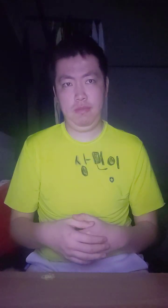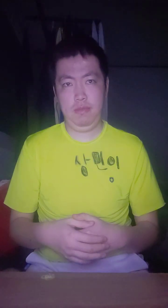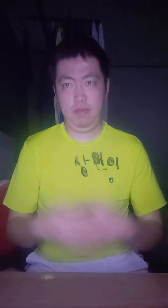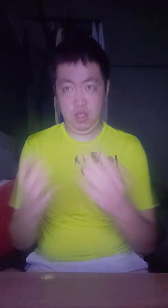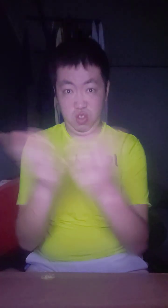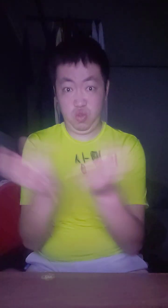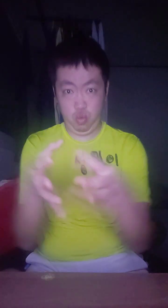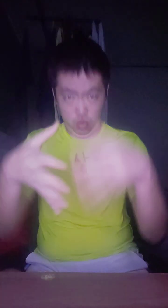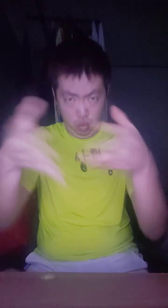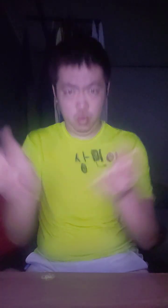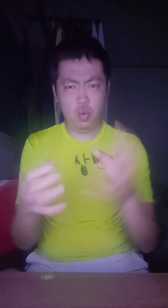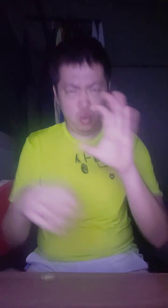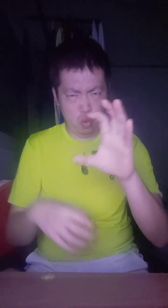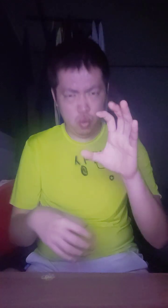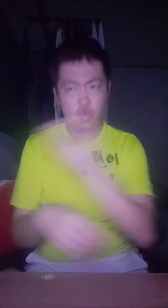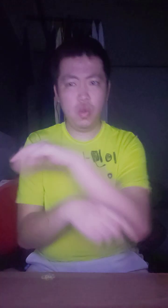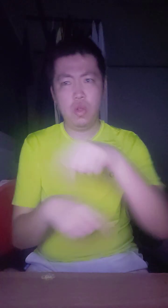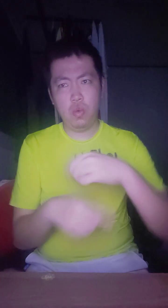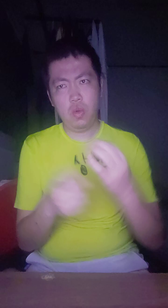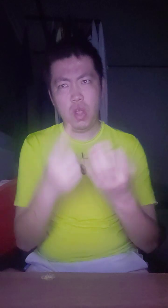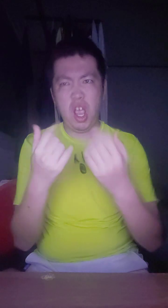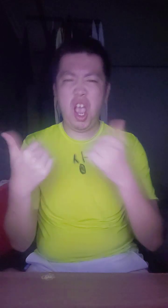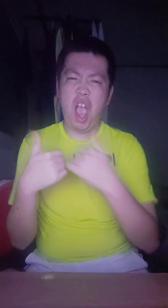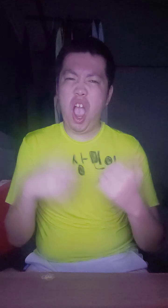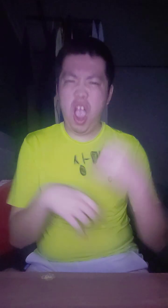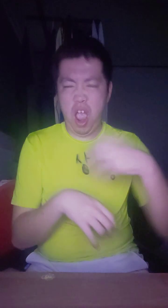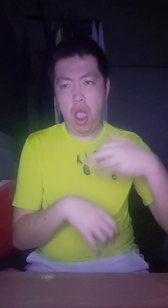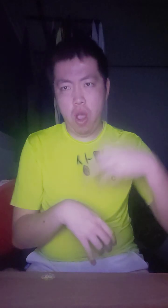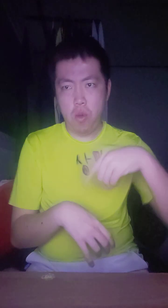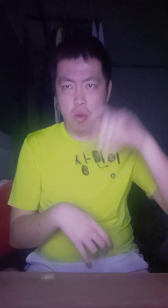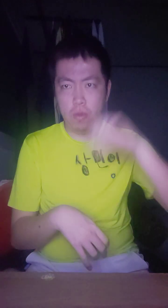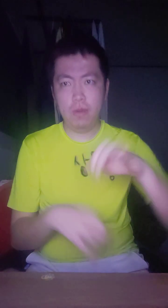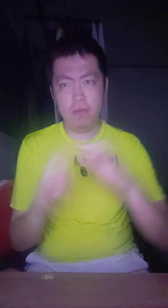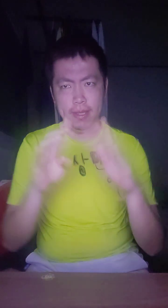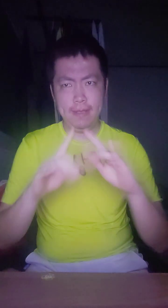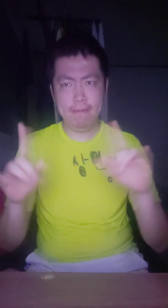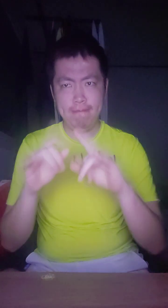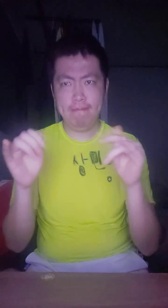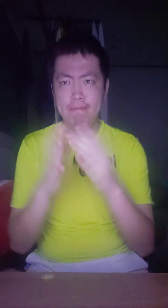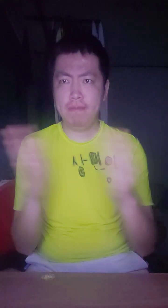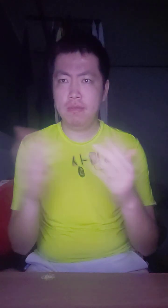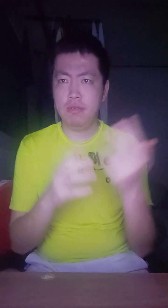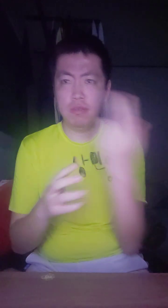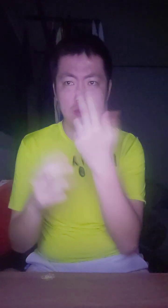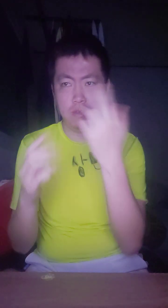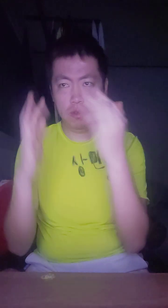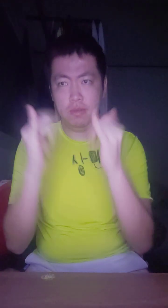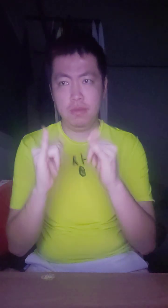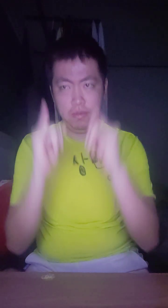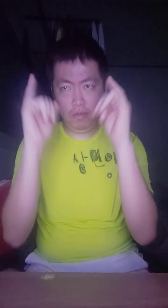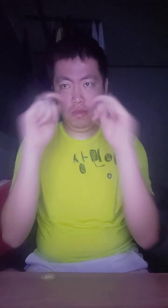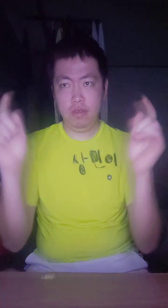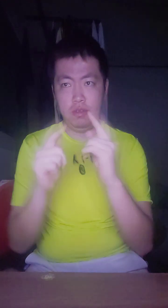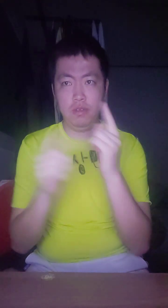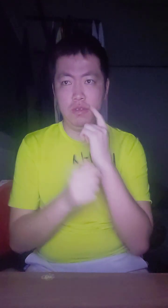서울 강남역 화장실에서 발생한 살인사건 피해 여성에 대한 추모 분위기가 전국적으로 확산하고 있는데요.